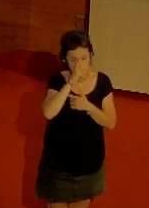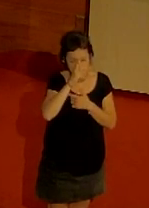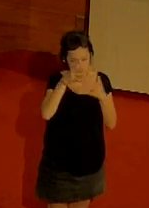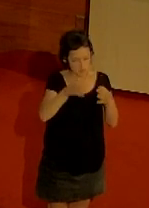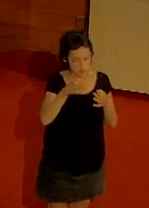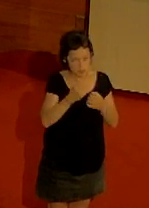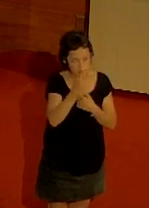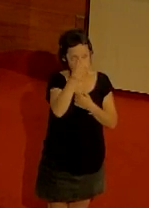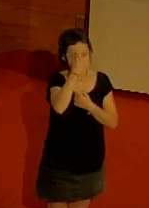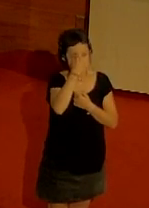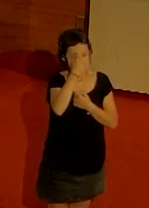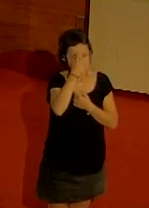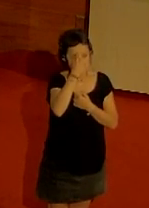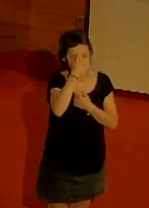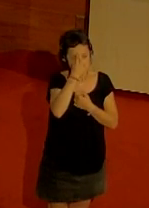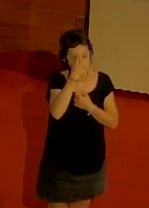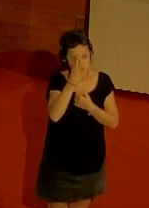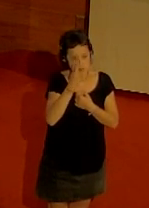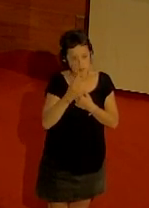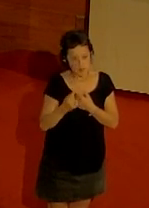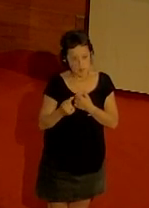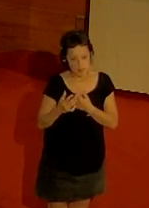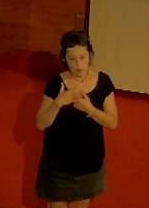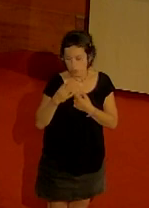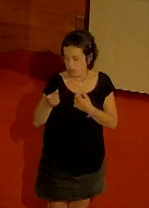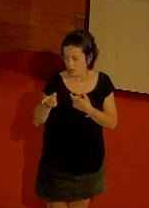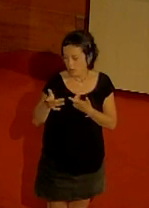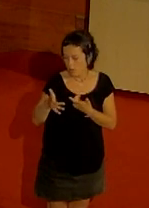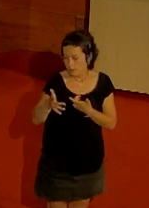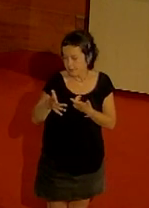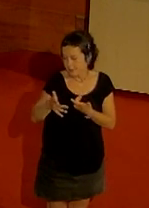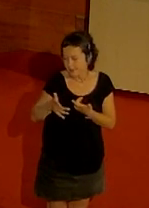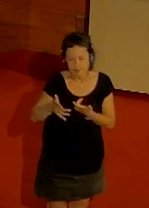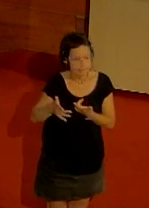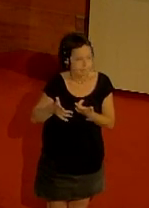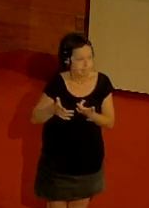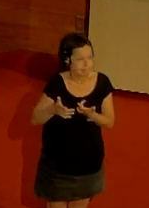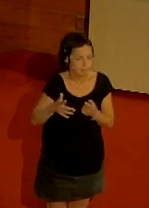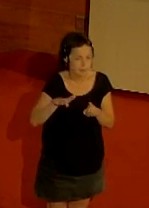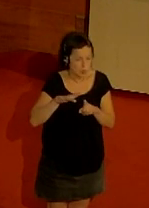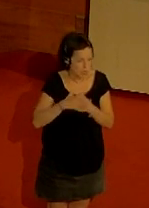cosas, digamos, más dramáticas que he visto, pero sí por algún motivo de las que más se me han quedado en la mente.